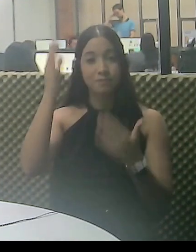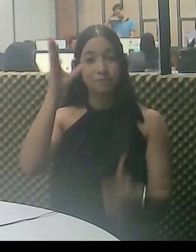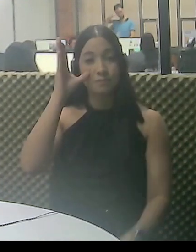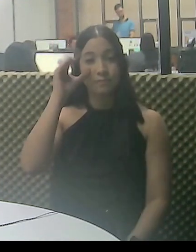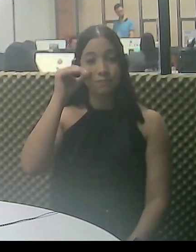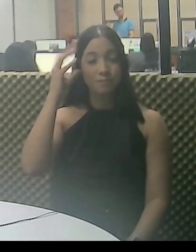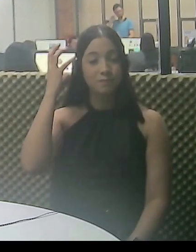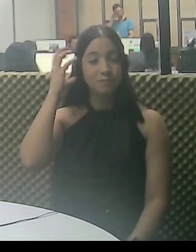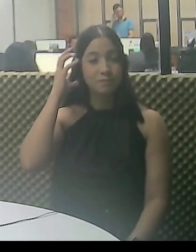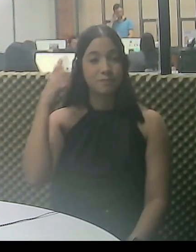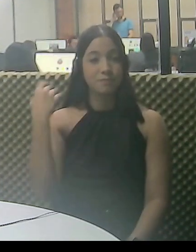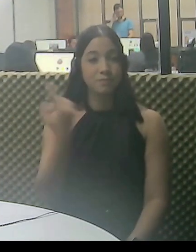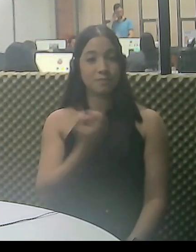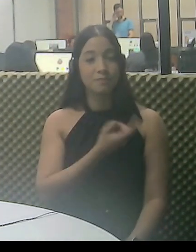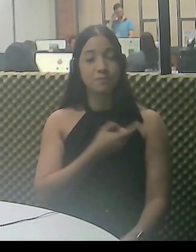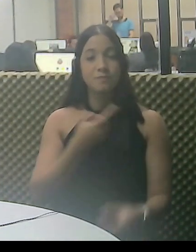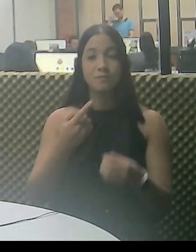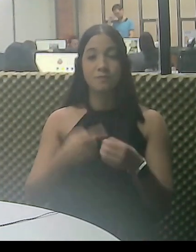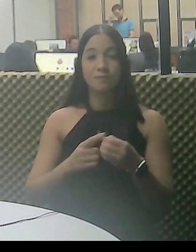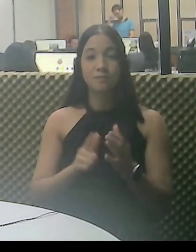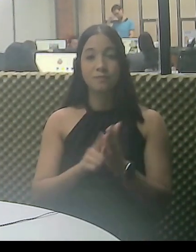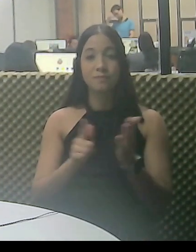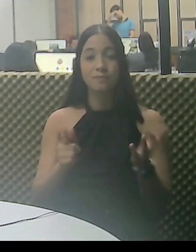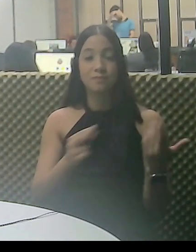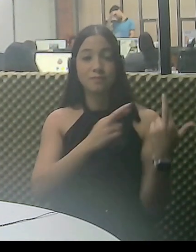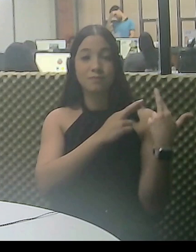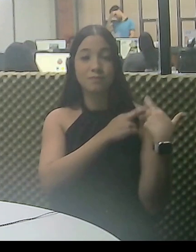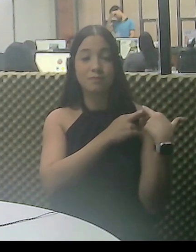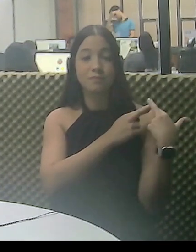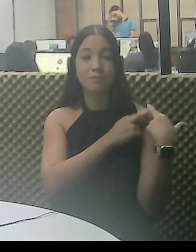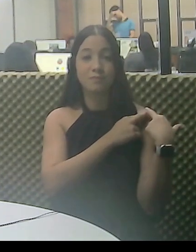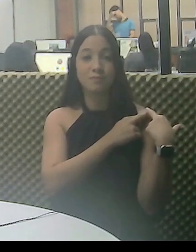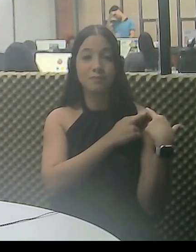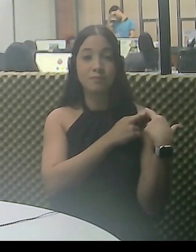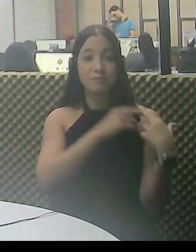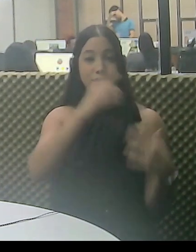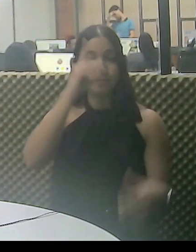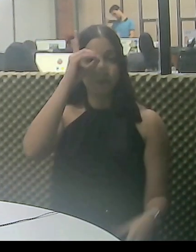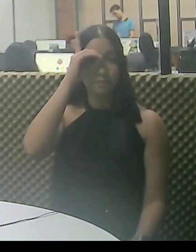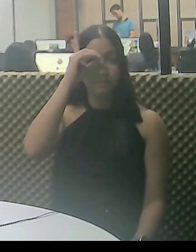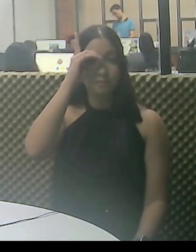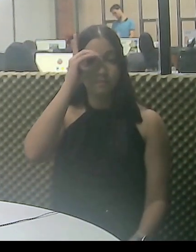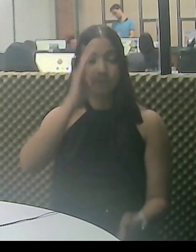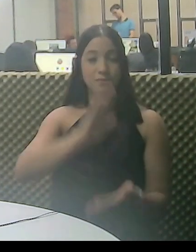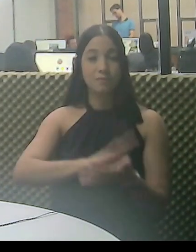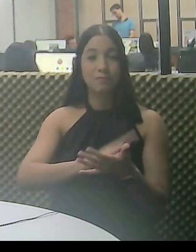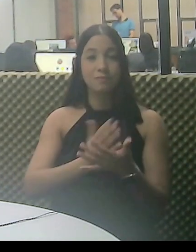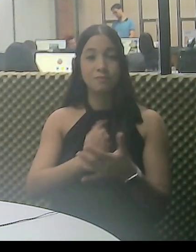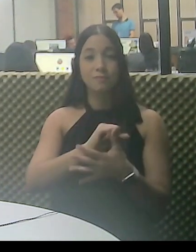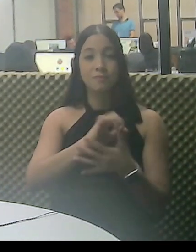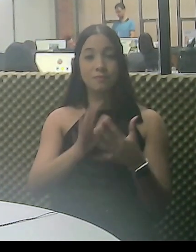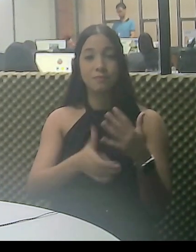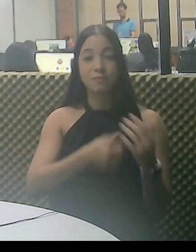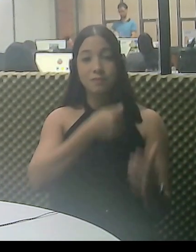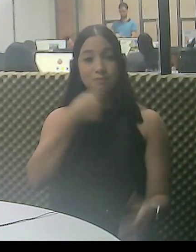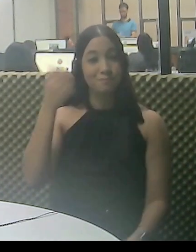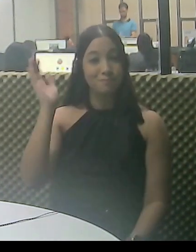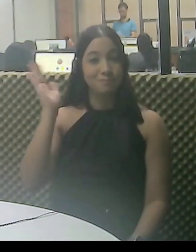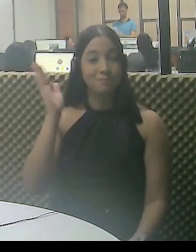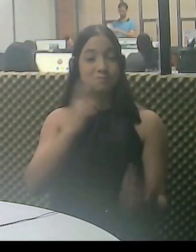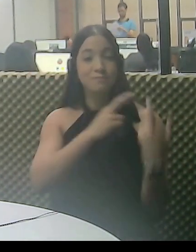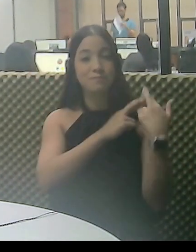sua audiência, Rádio Nossa Cidade. Jornalista responsável pela edição, Daniela Aires. Tradução em Libras, Amanda